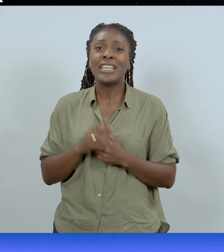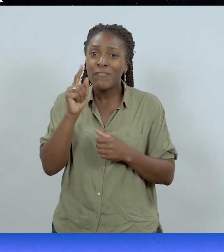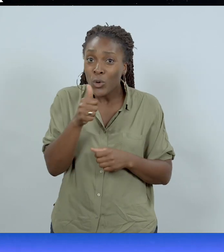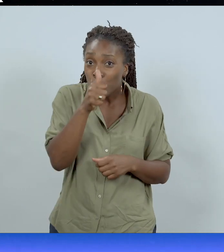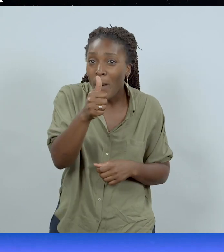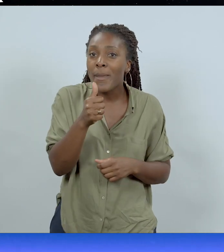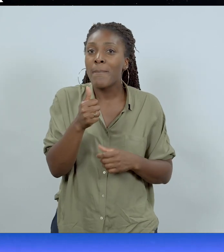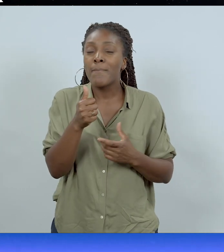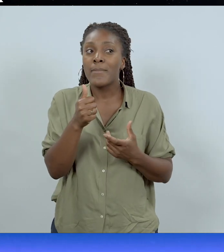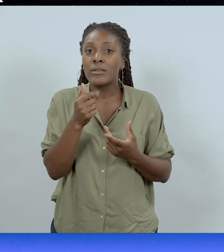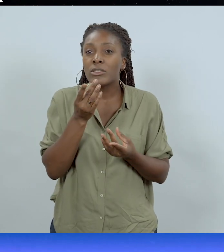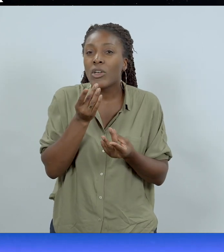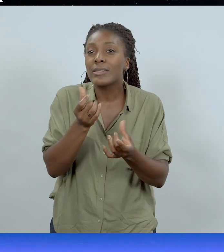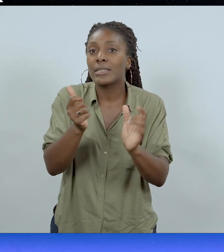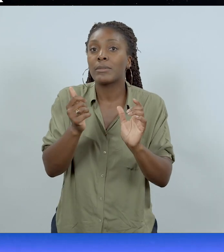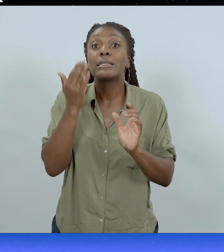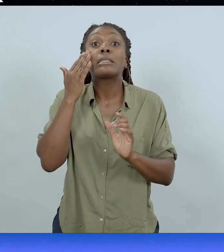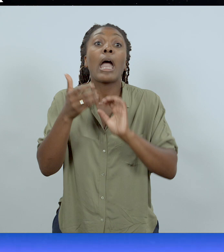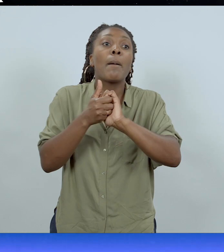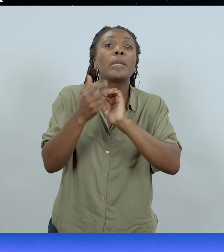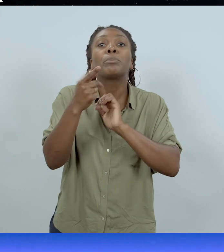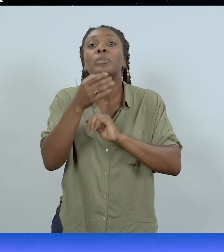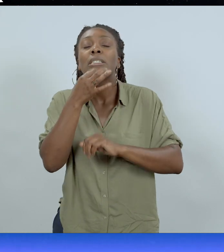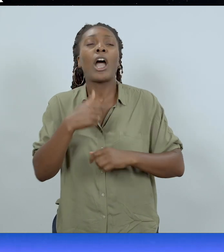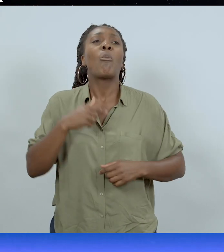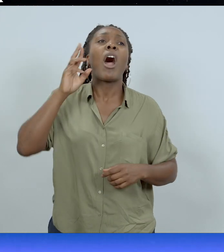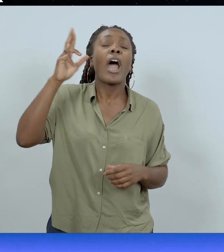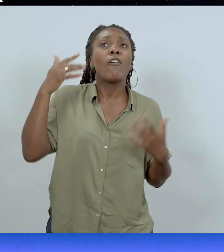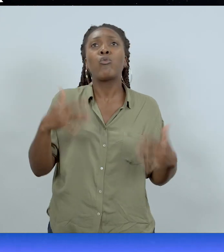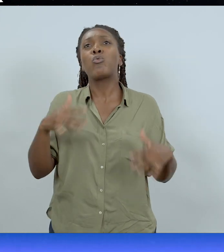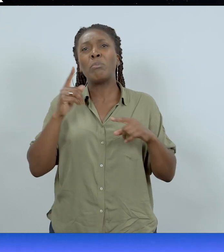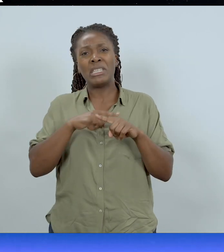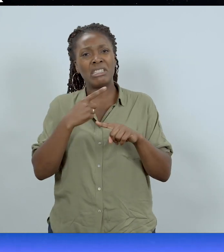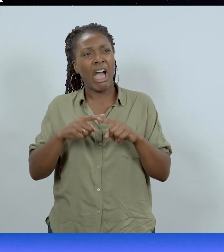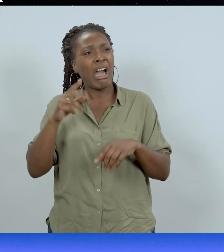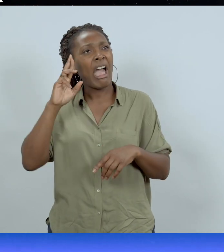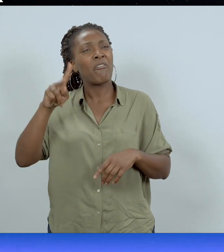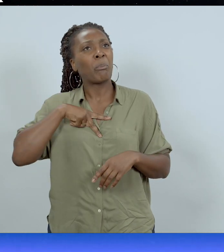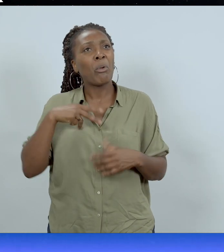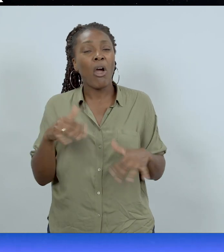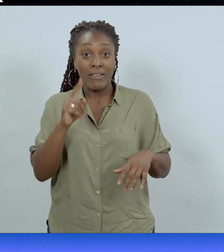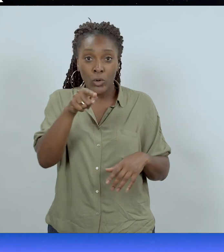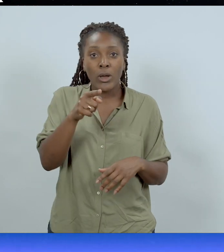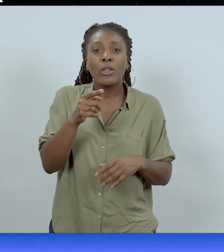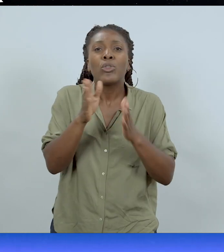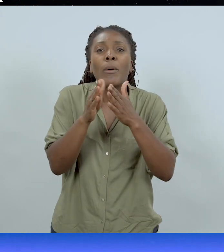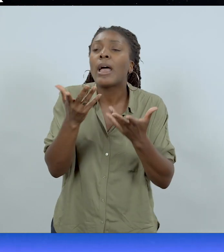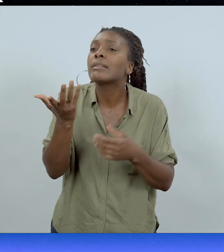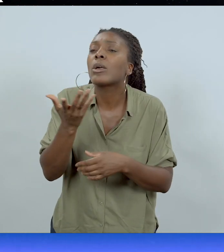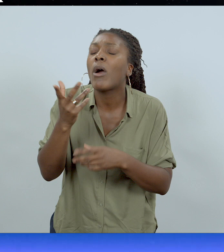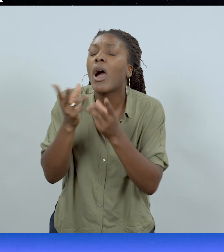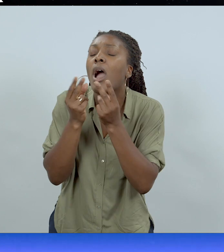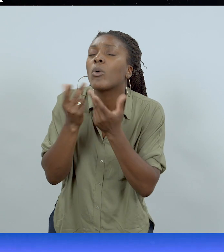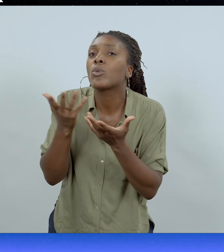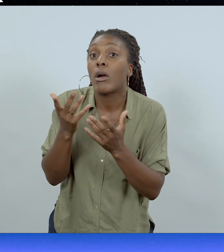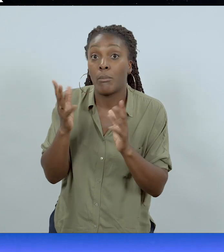Donc, sois sensible autour de toi. Quand quelqu'un te dit « j'ai fait un rêve »,« oh là là, j'ai fait un rêve bizarre », sois sensible à cela, parce